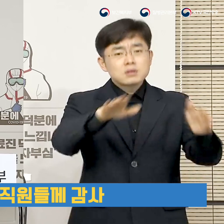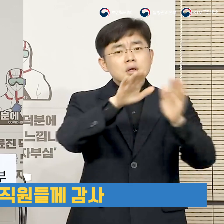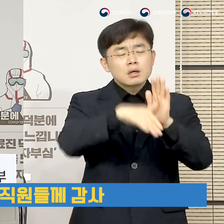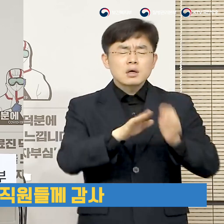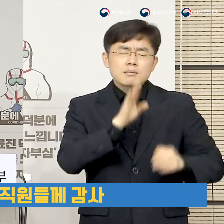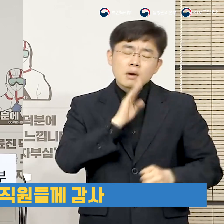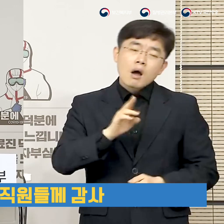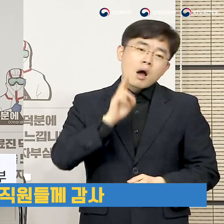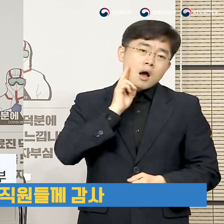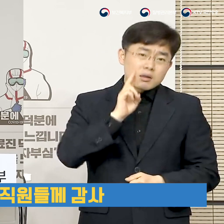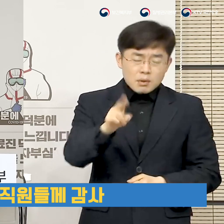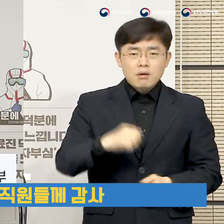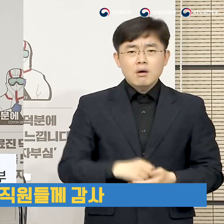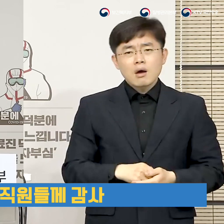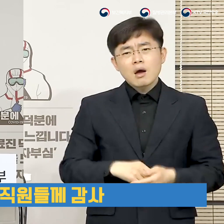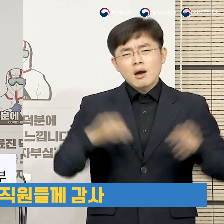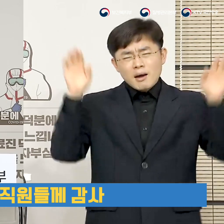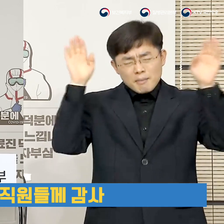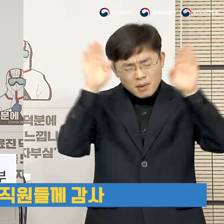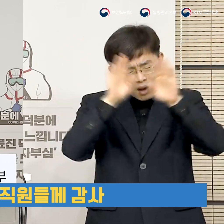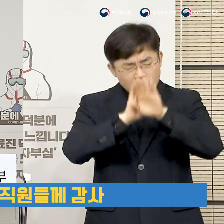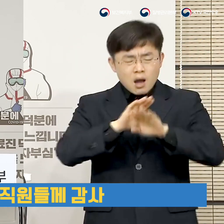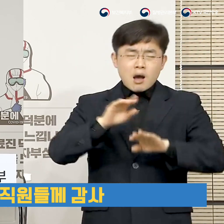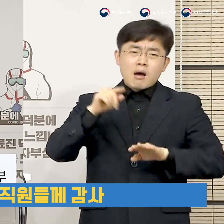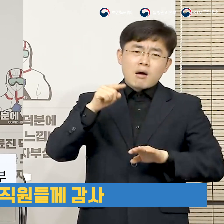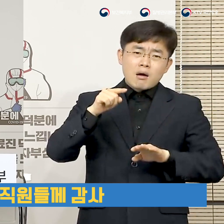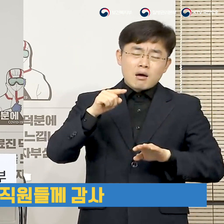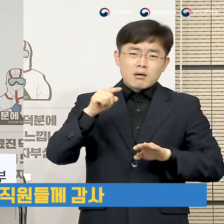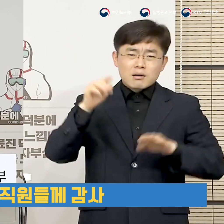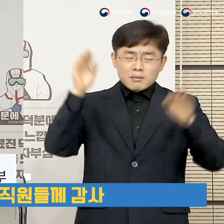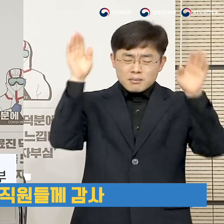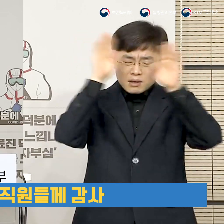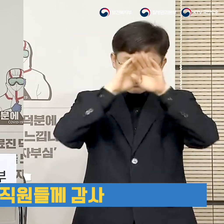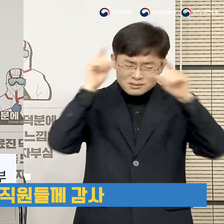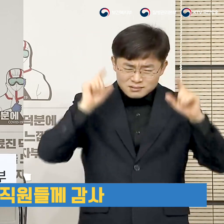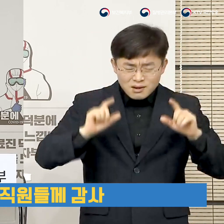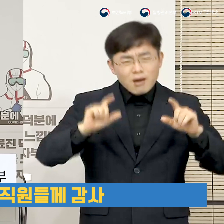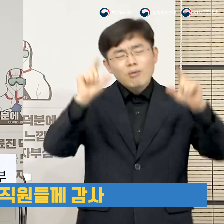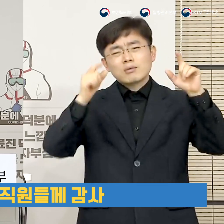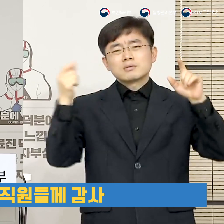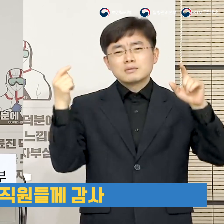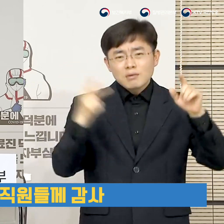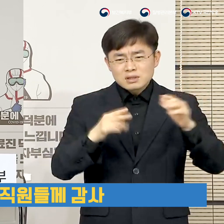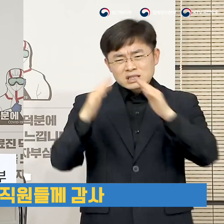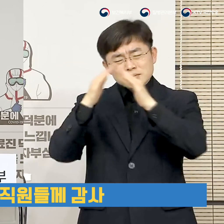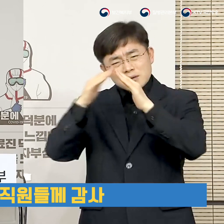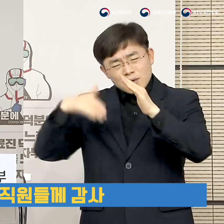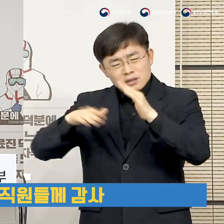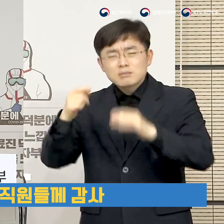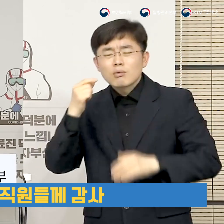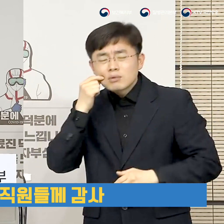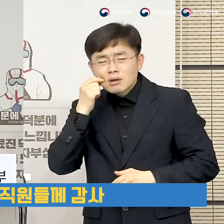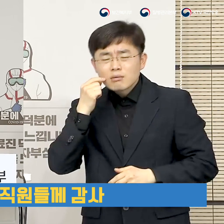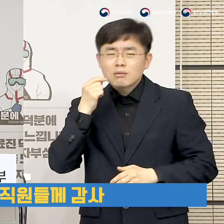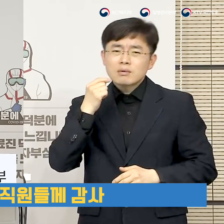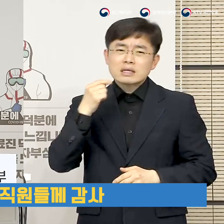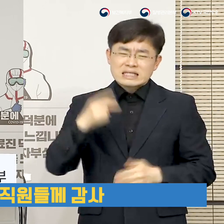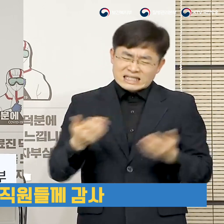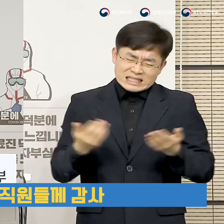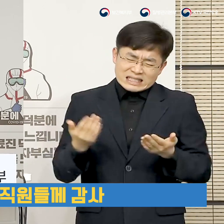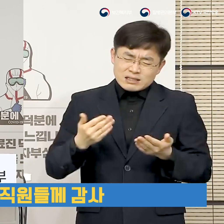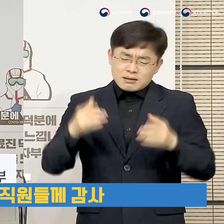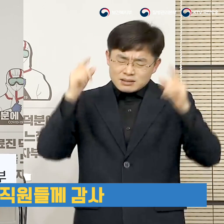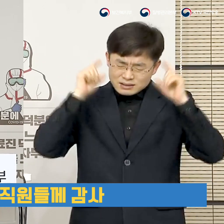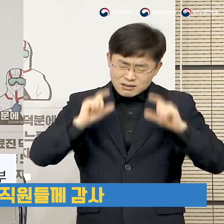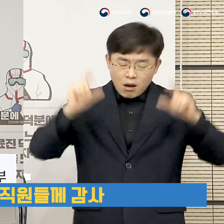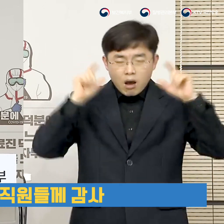밤 또 심지어는 며칠씩 집에 못 들어가고 고생했던 저희 직원들께 깊은 감사의